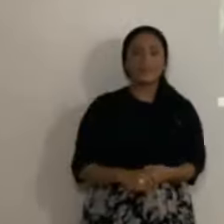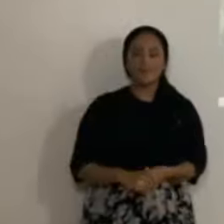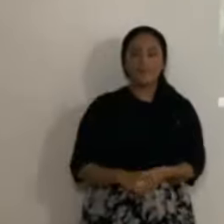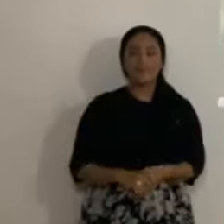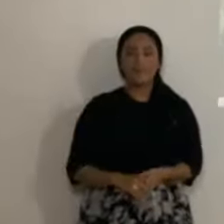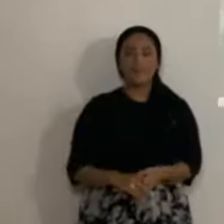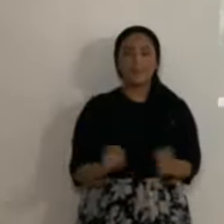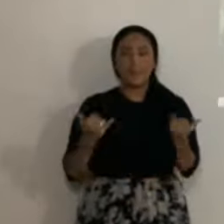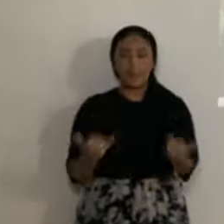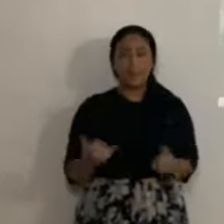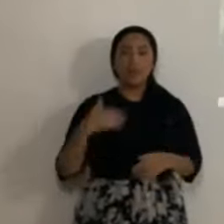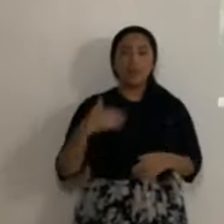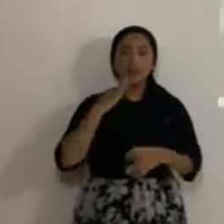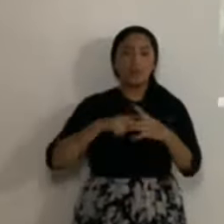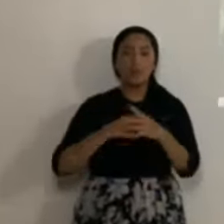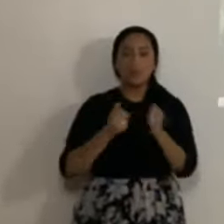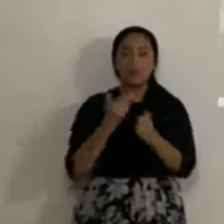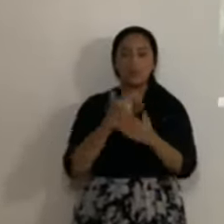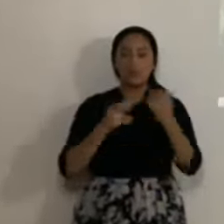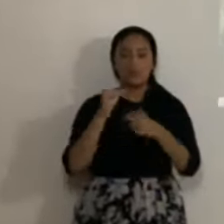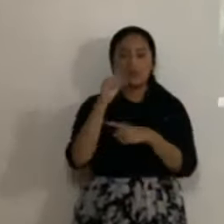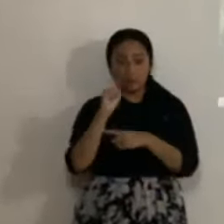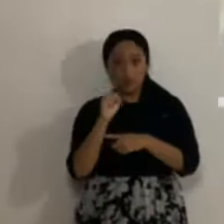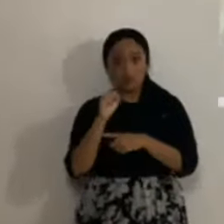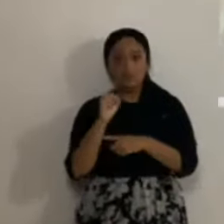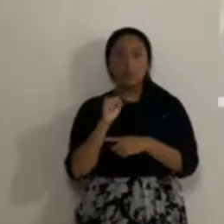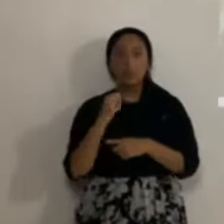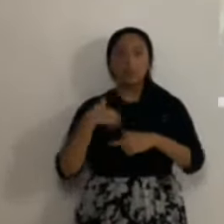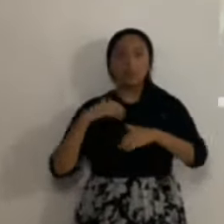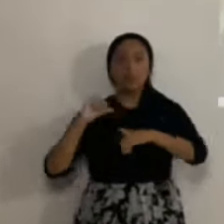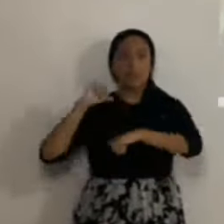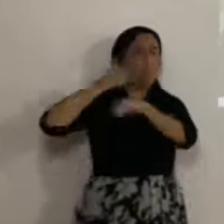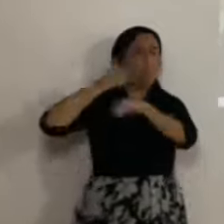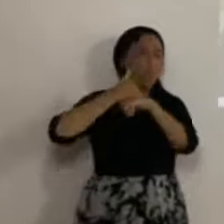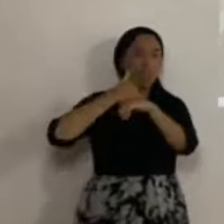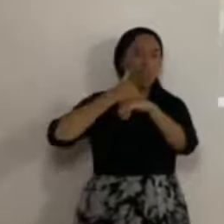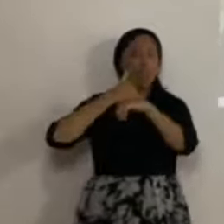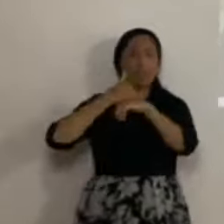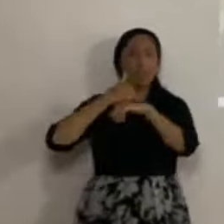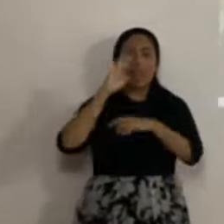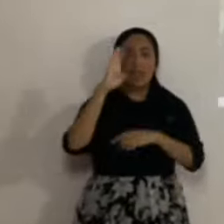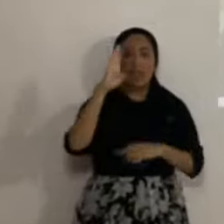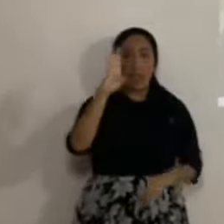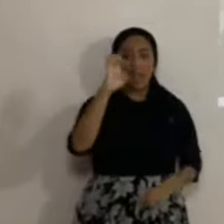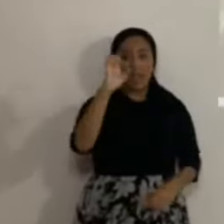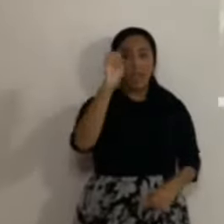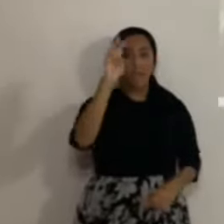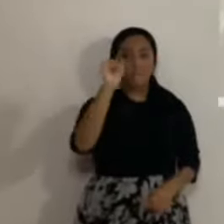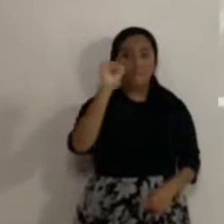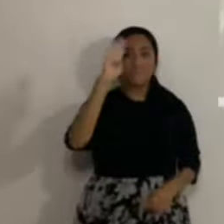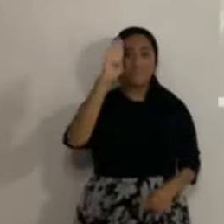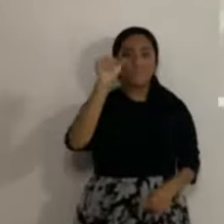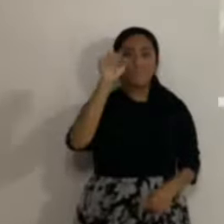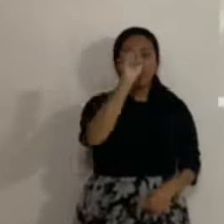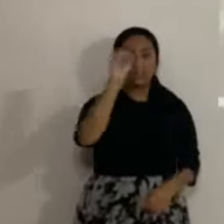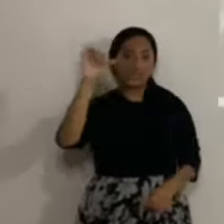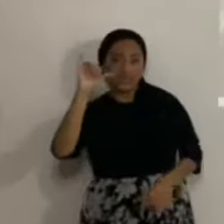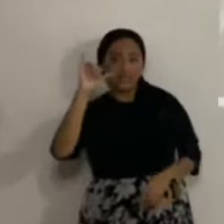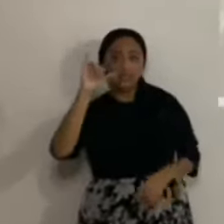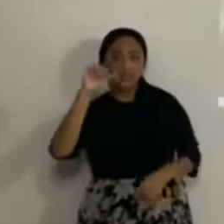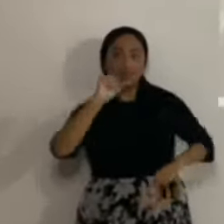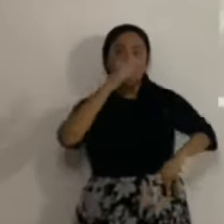Bueno, voy a empezar con algunas noticias. Inauguran embajada de Emiratos Árabes Unidos